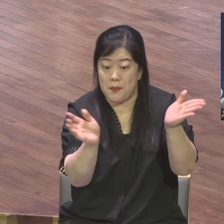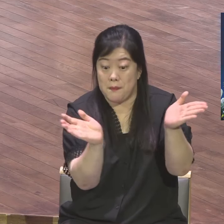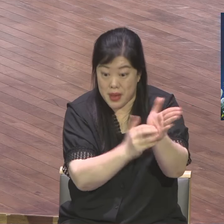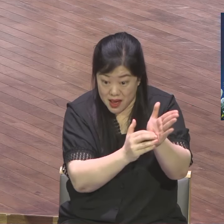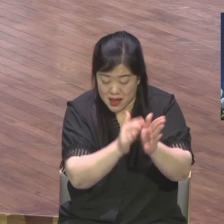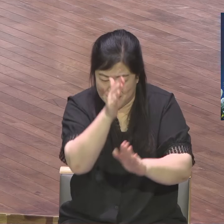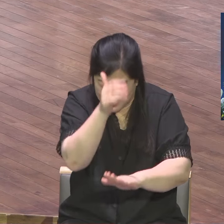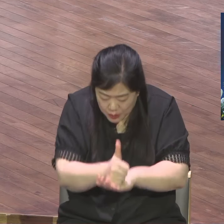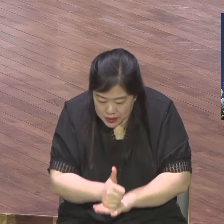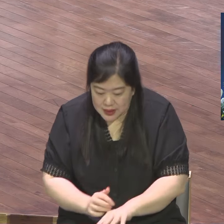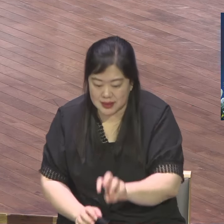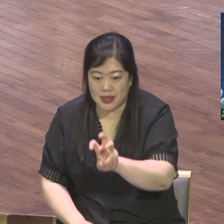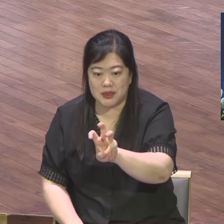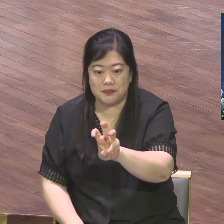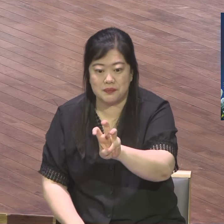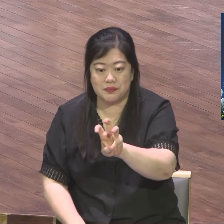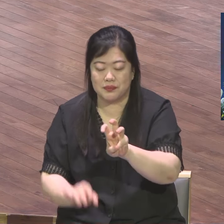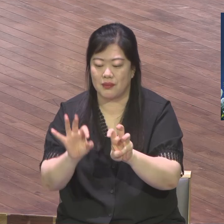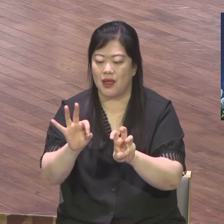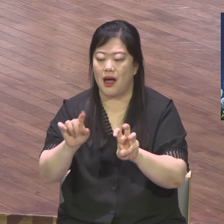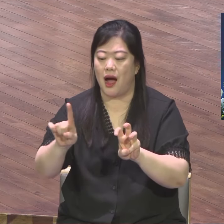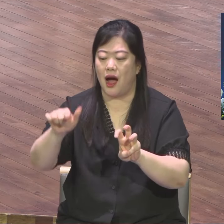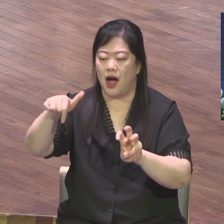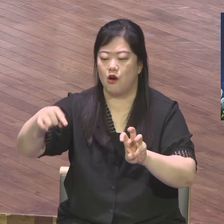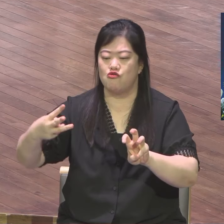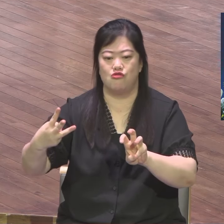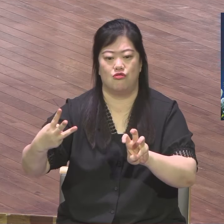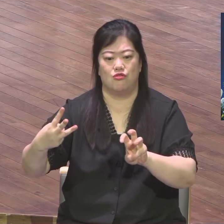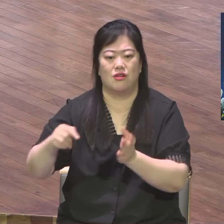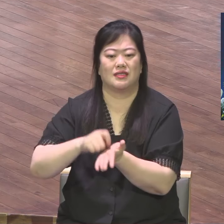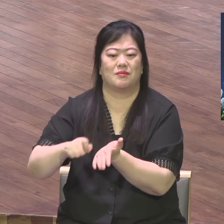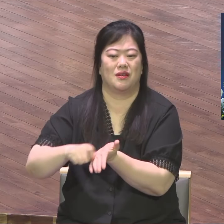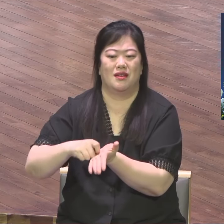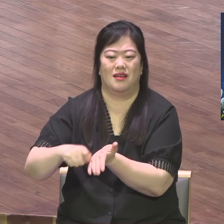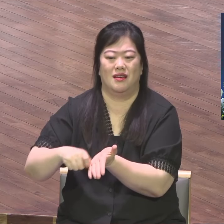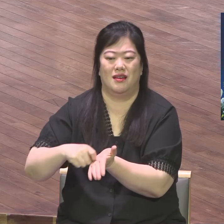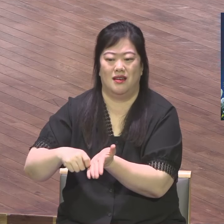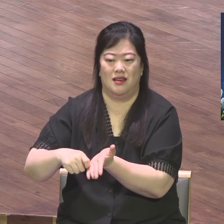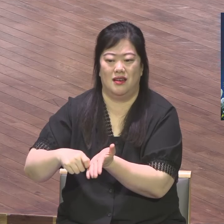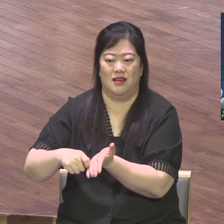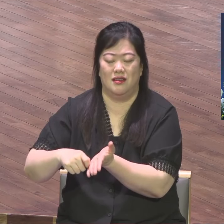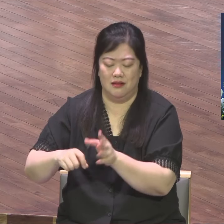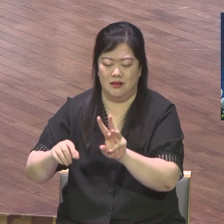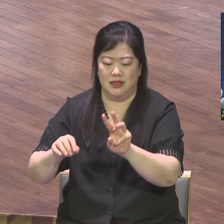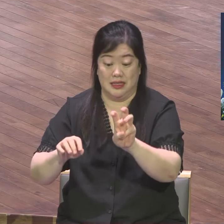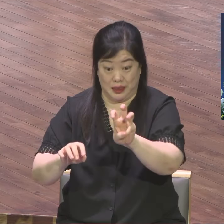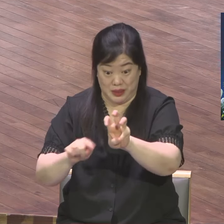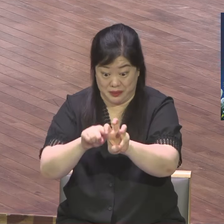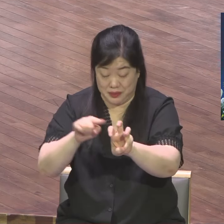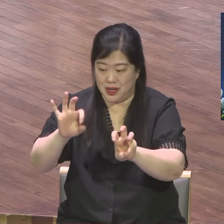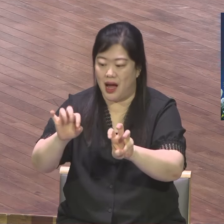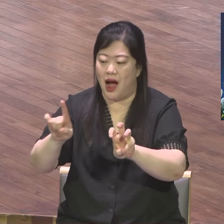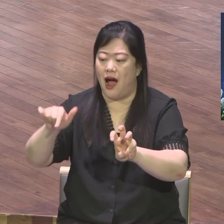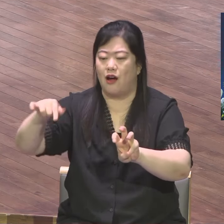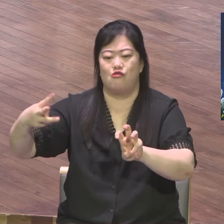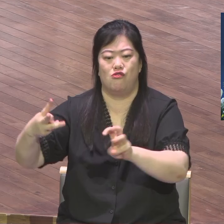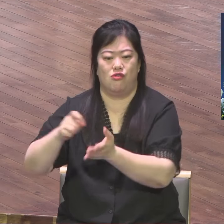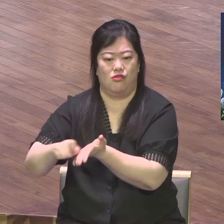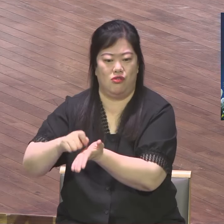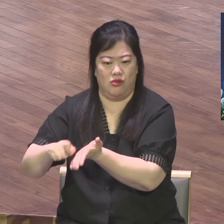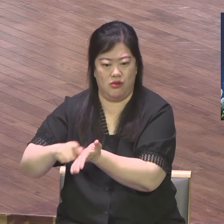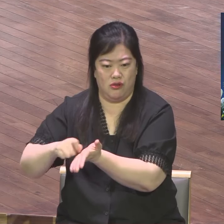31장을 르무엘 왕의 어머니가 르무엘에게 남긴 잠언. 그렇게 끝납니다. 자, 아굴과